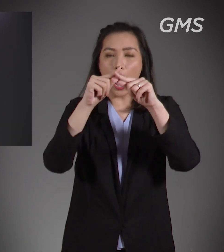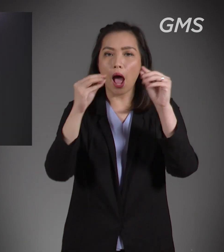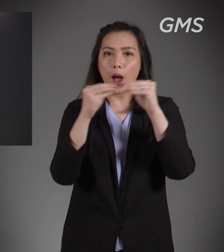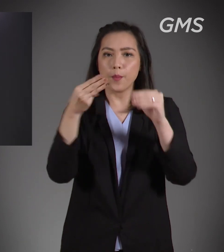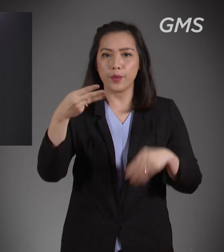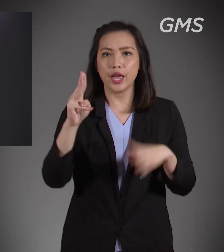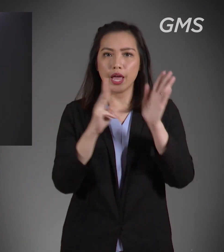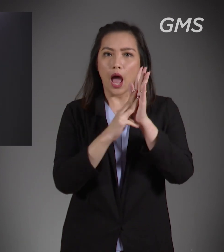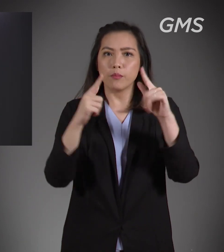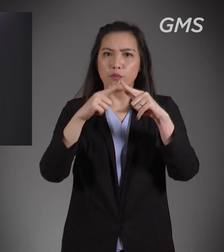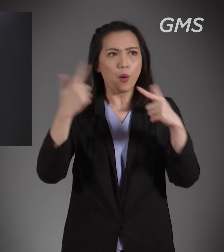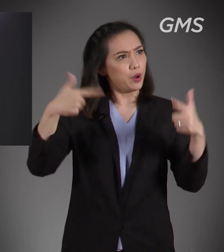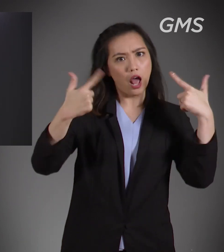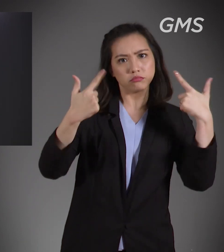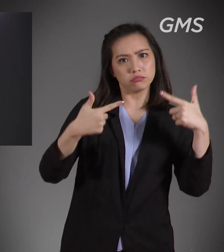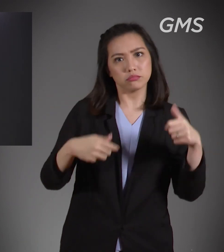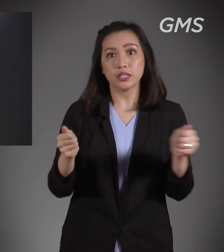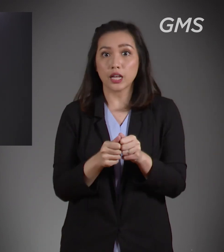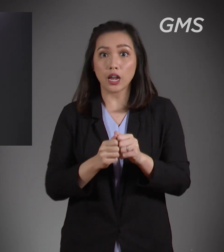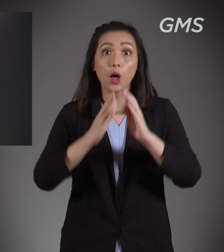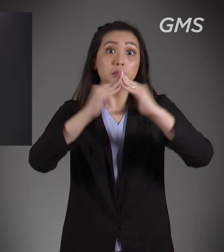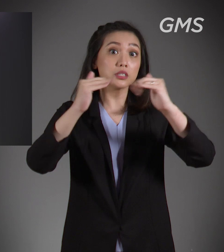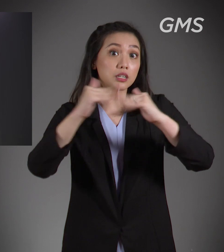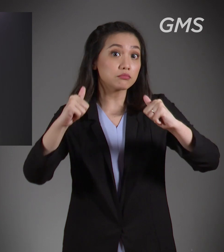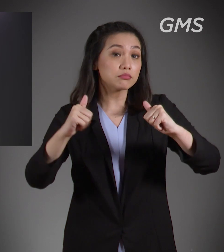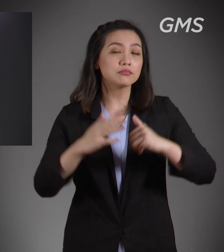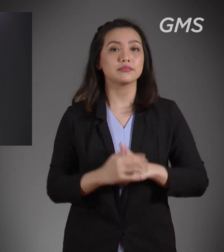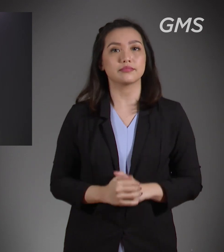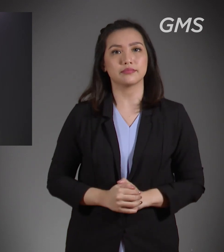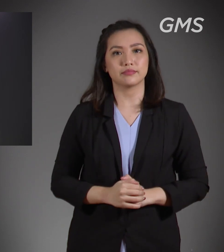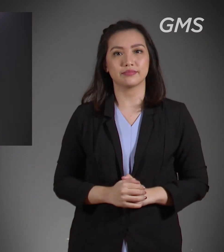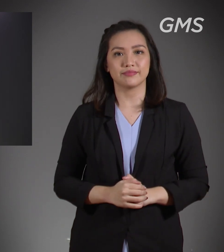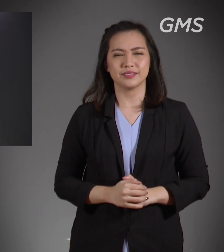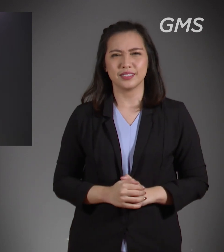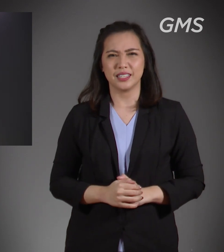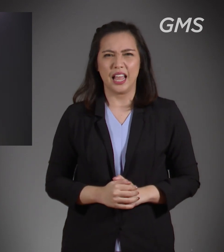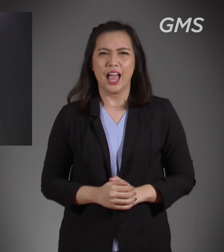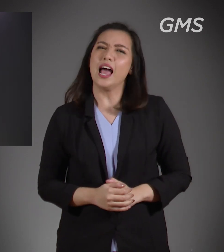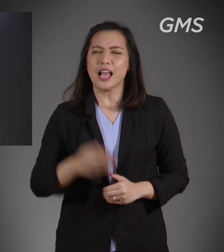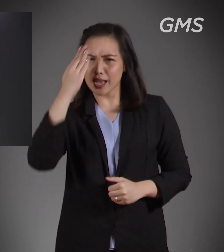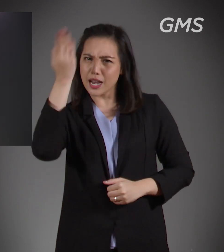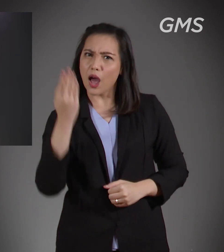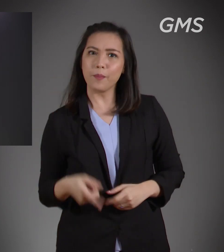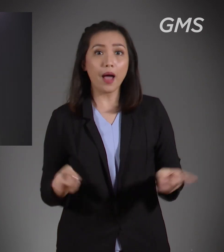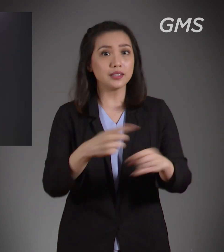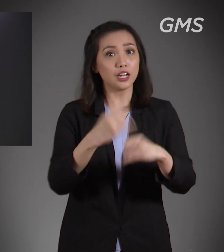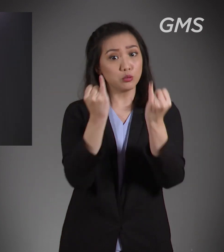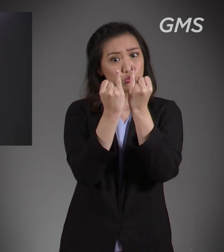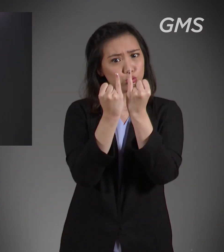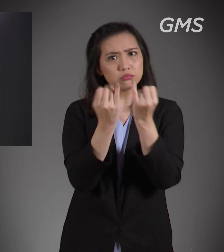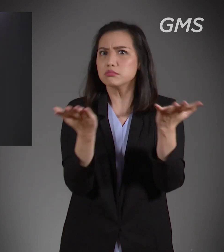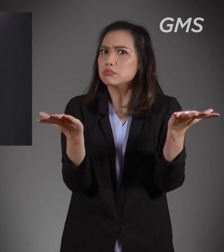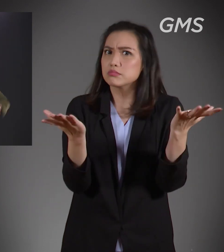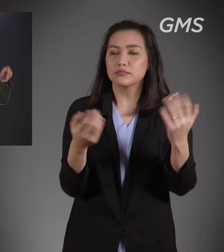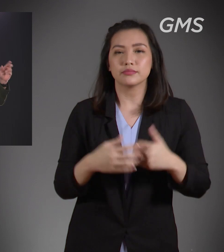racun. Apa yang bersahabat tiba-tiba jadi musuh bebuyutan. Jikalau Tuhan tidak